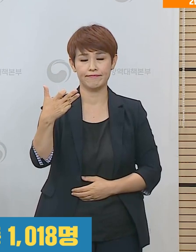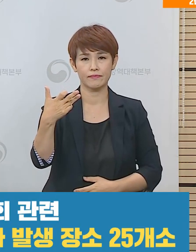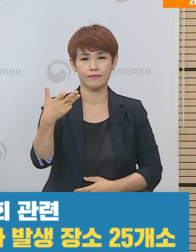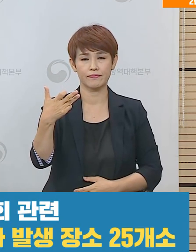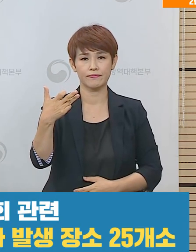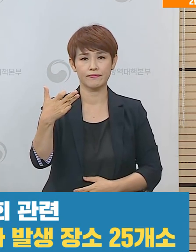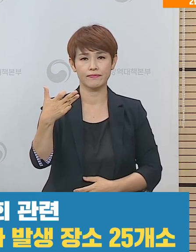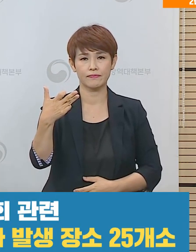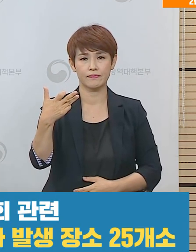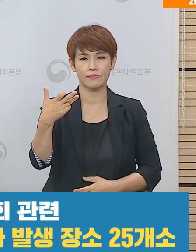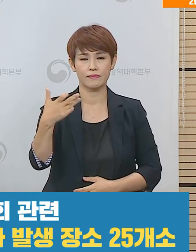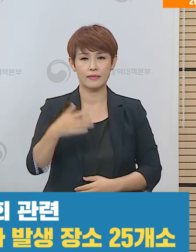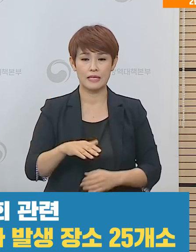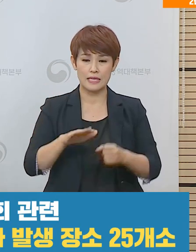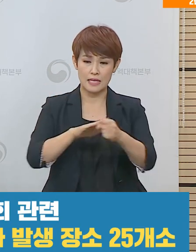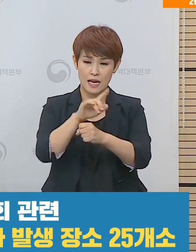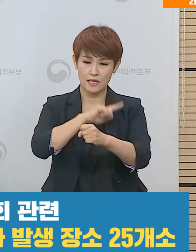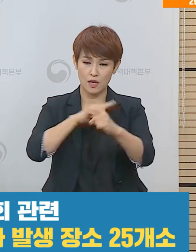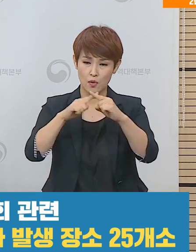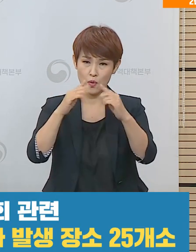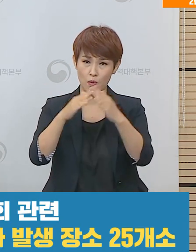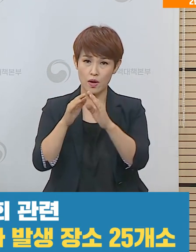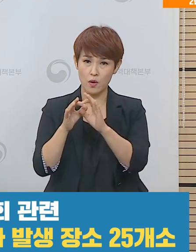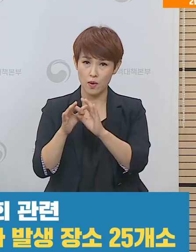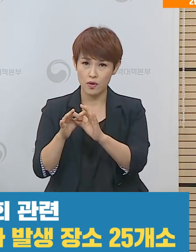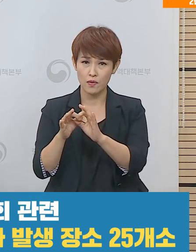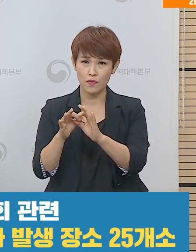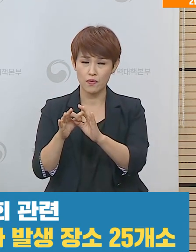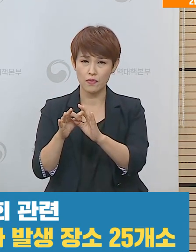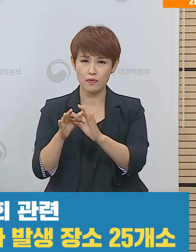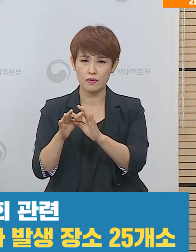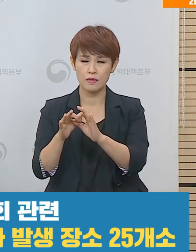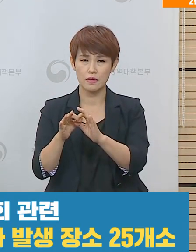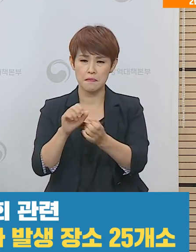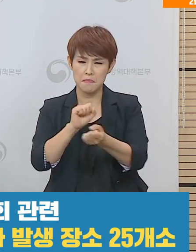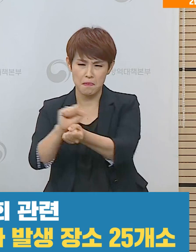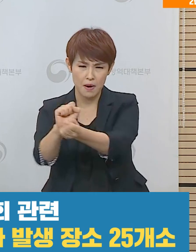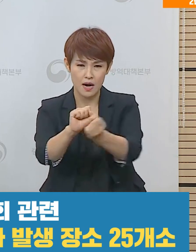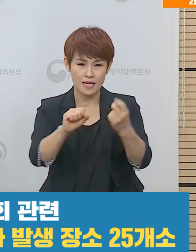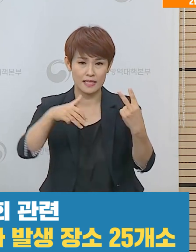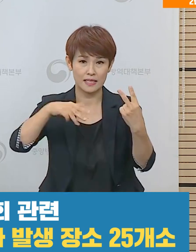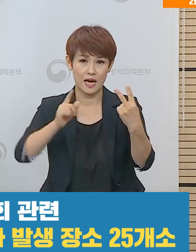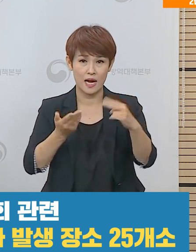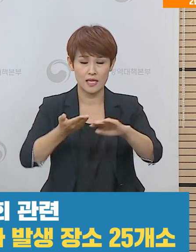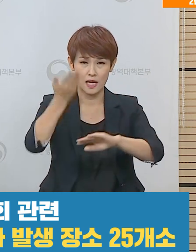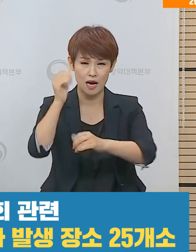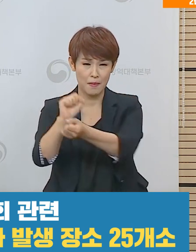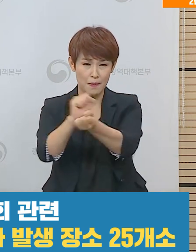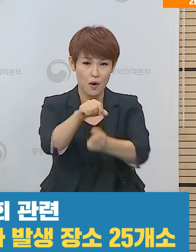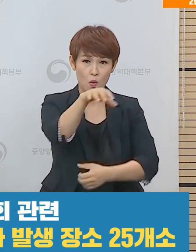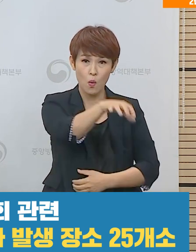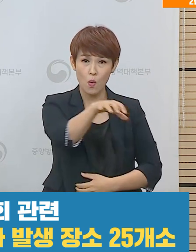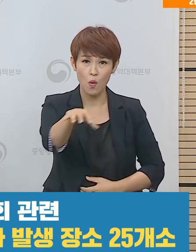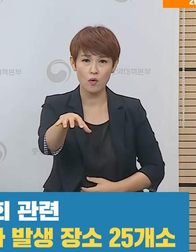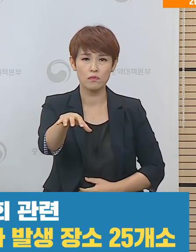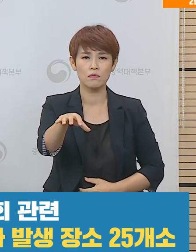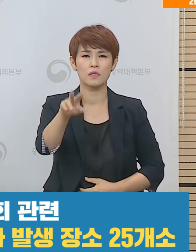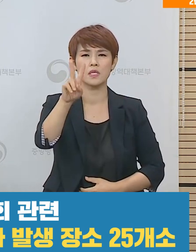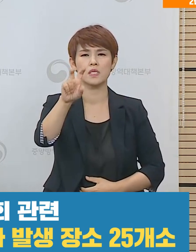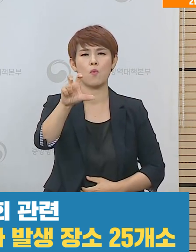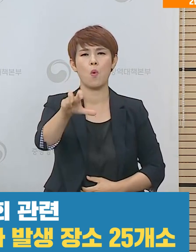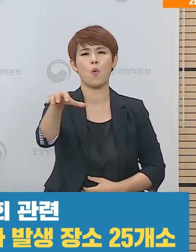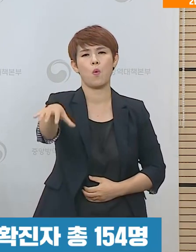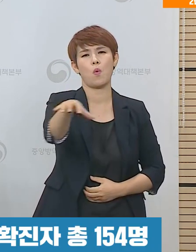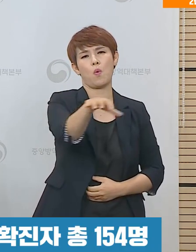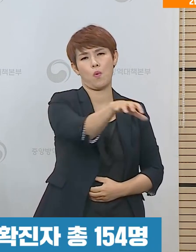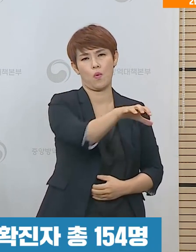발견되었습니다. 현재까지 사랑제일교회와 관련해서 2차 이상의 추가 전파가 발생한 장소는